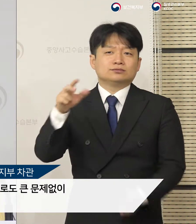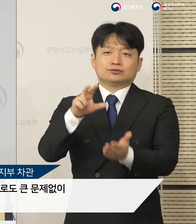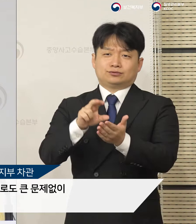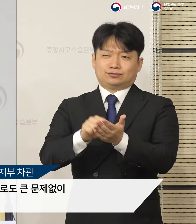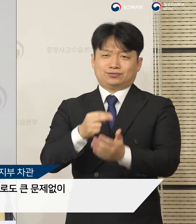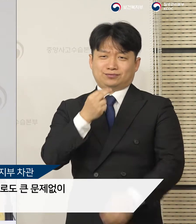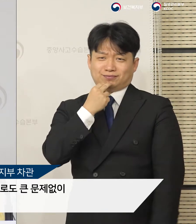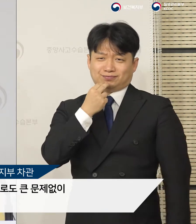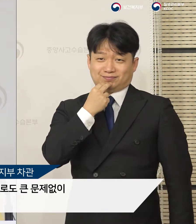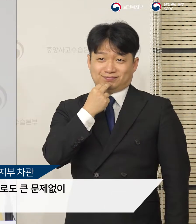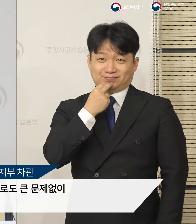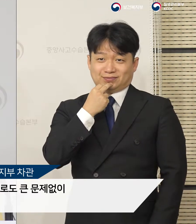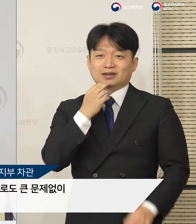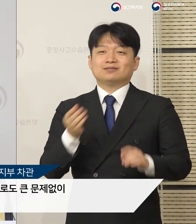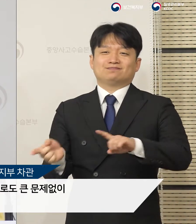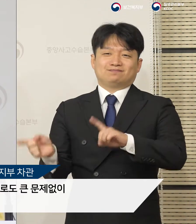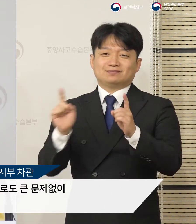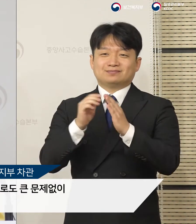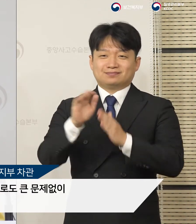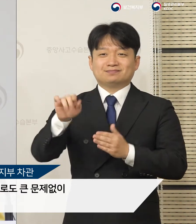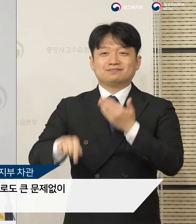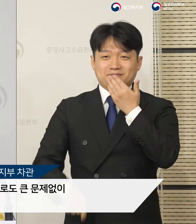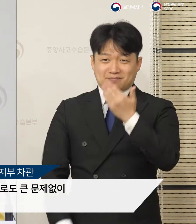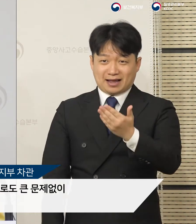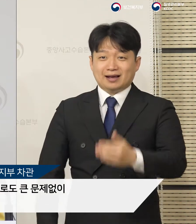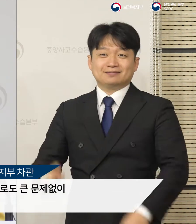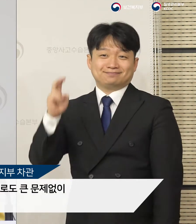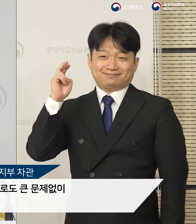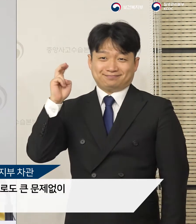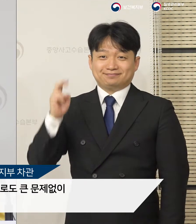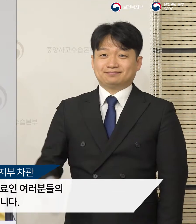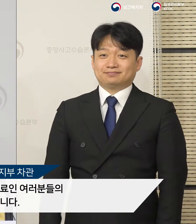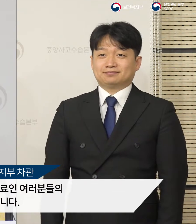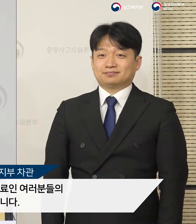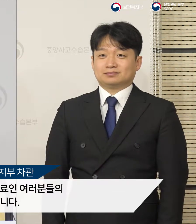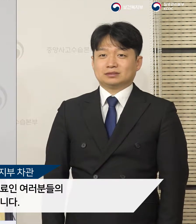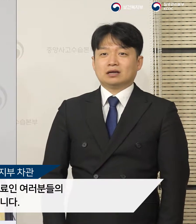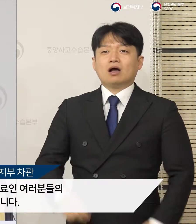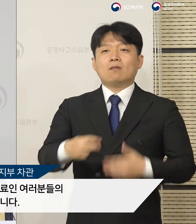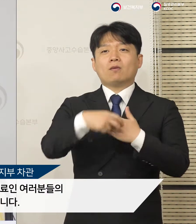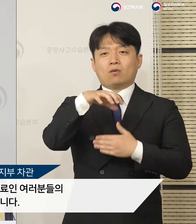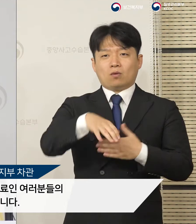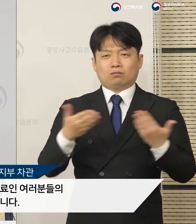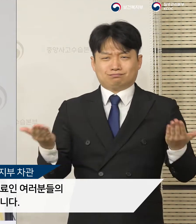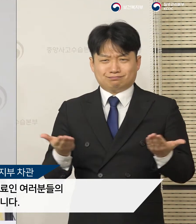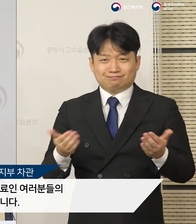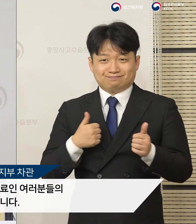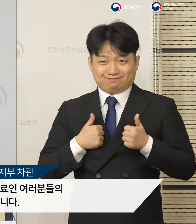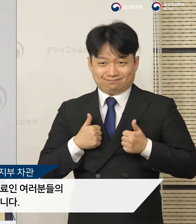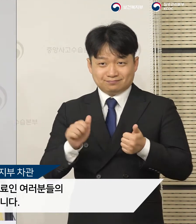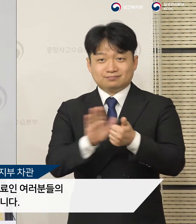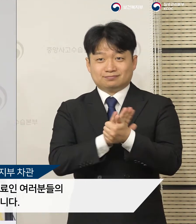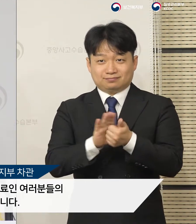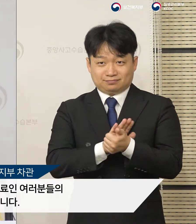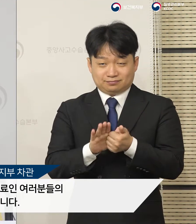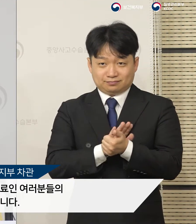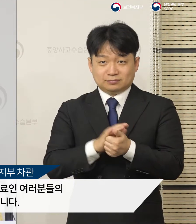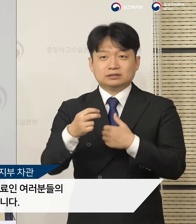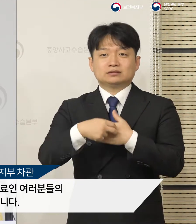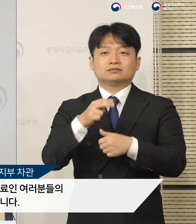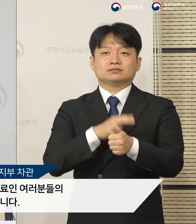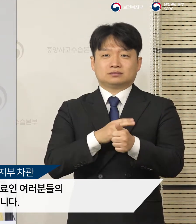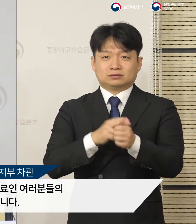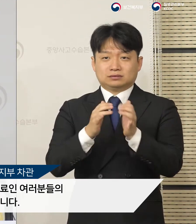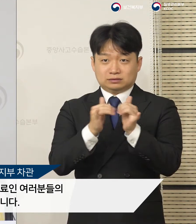큰 문제 없이 완치될 수 있으리라 기대하고 있습니다. 현장에서 묵묵히 진료에 임해 주시는 우리